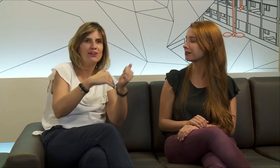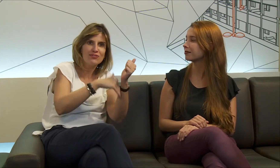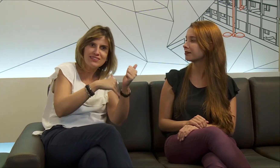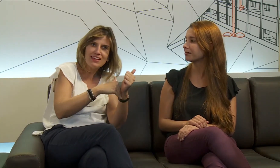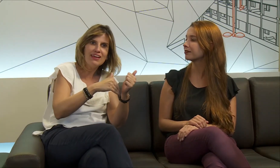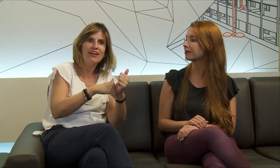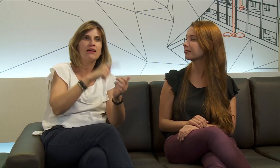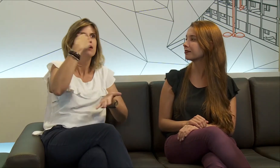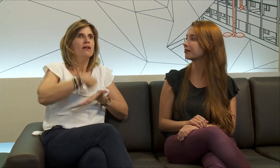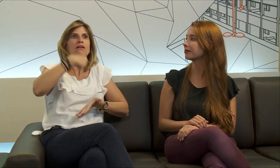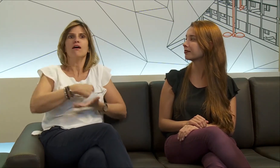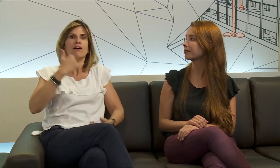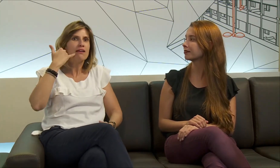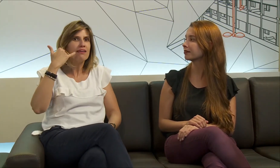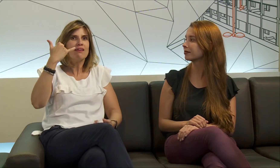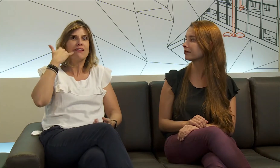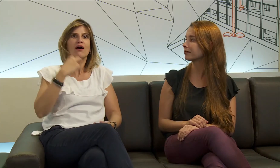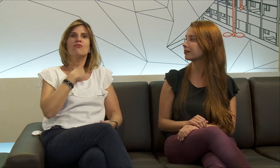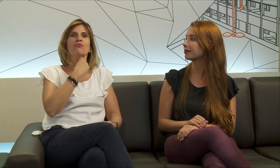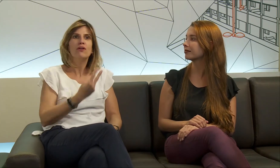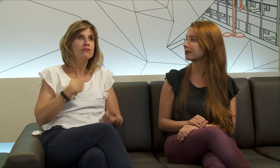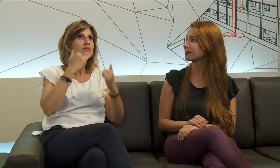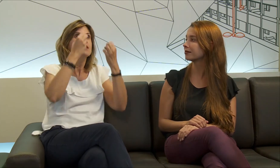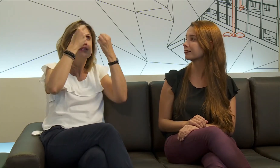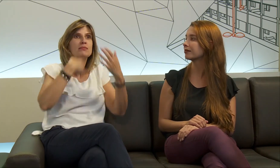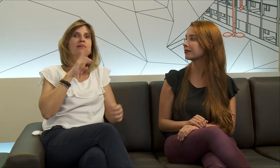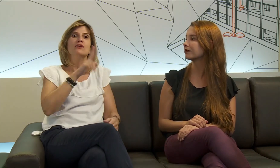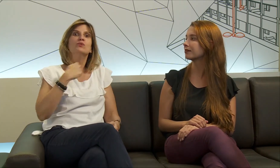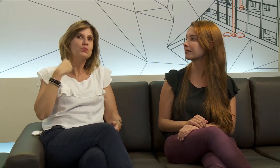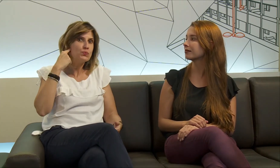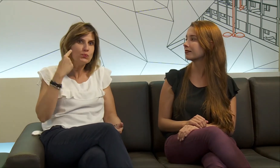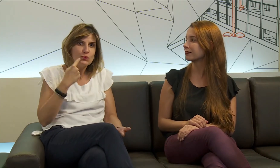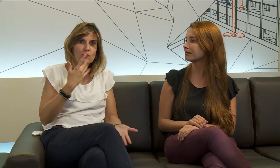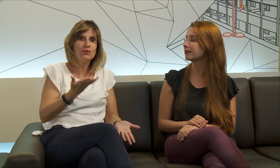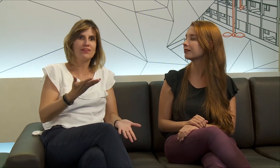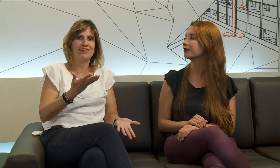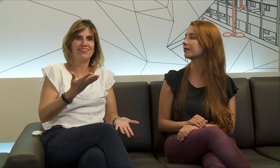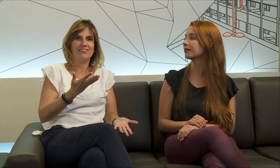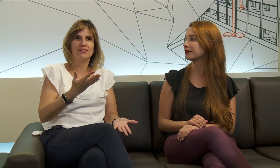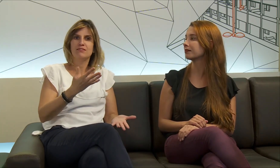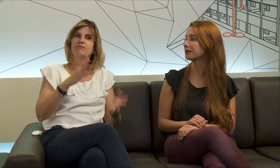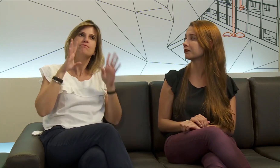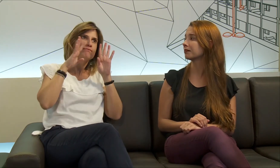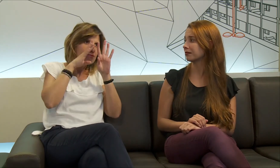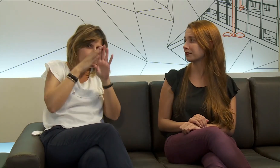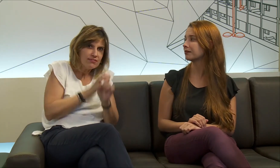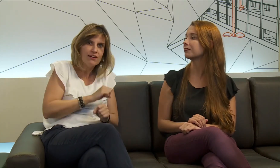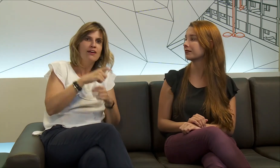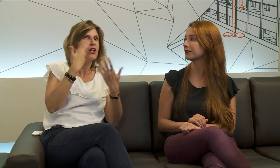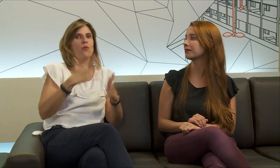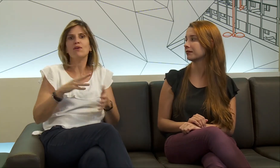Então, às vezes existe uma exigência, uma incompreensão por parte de